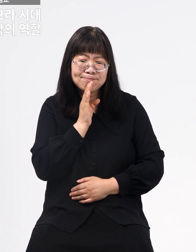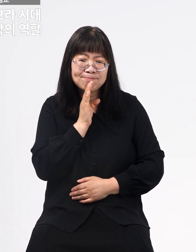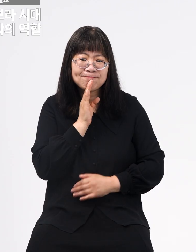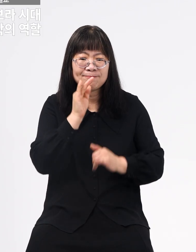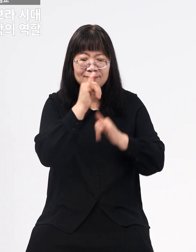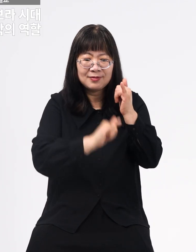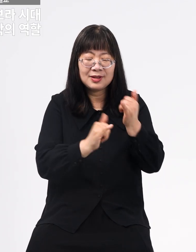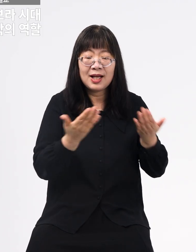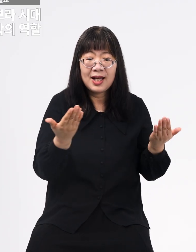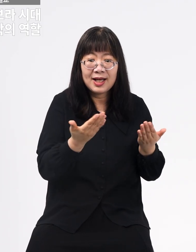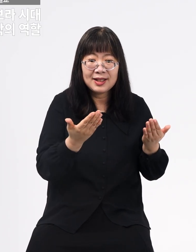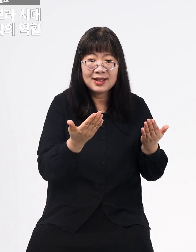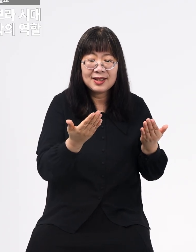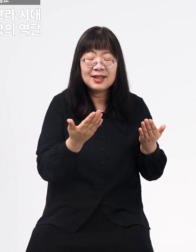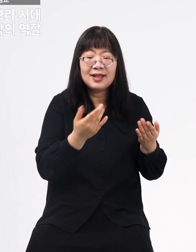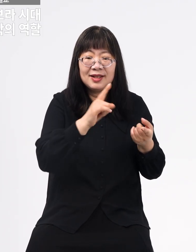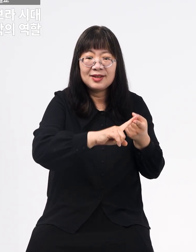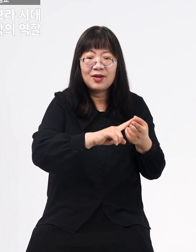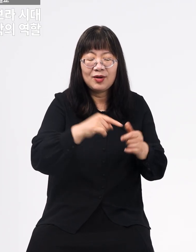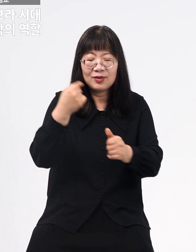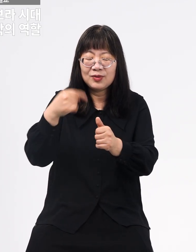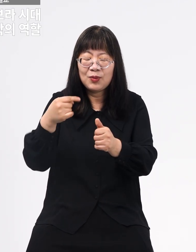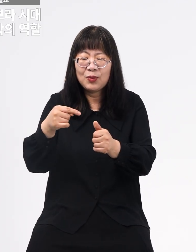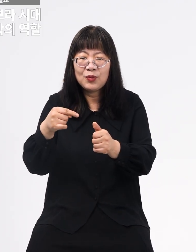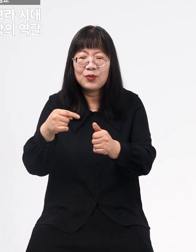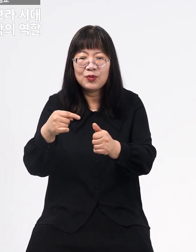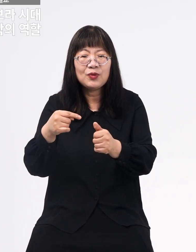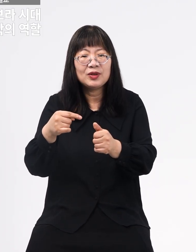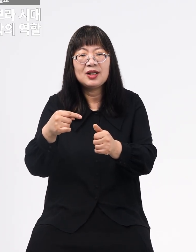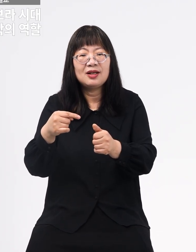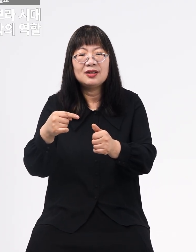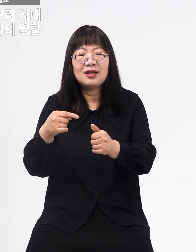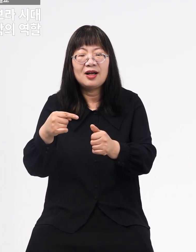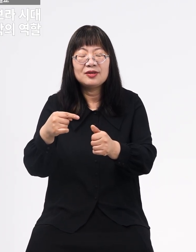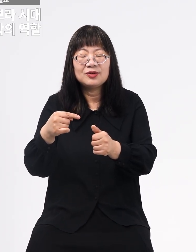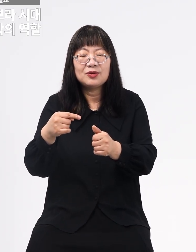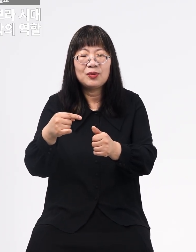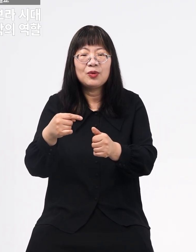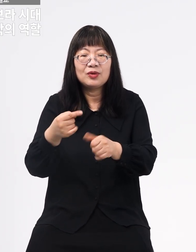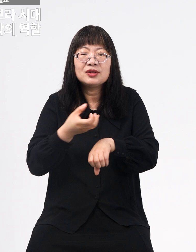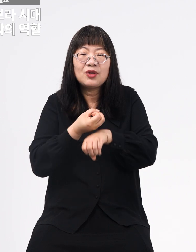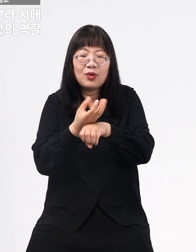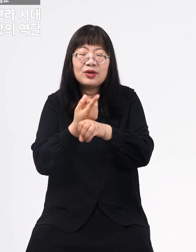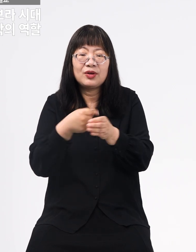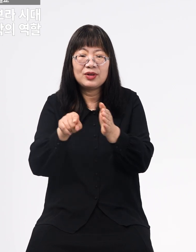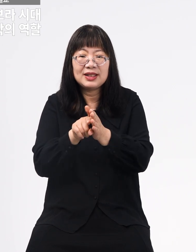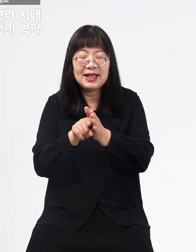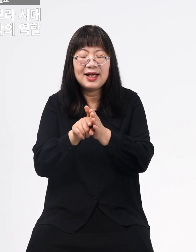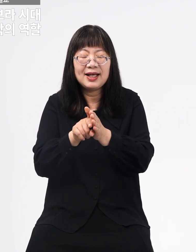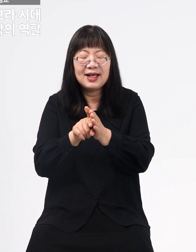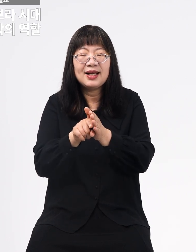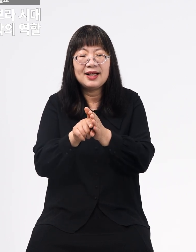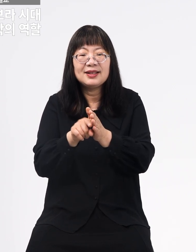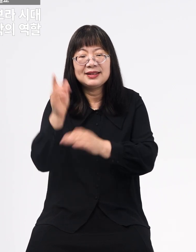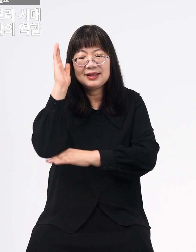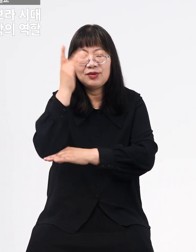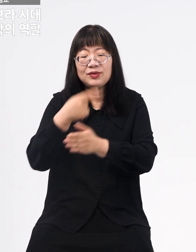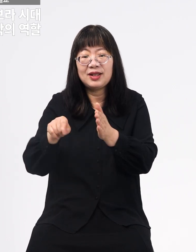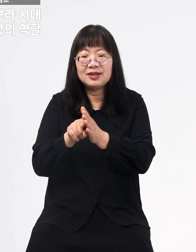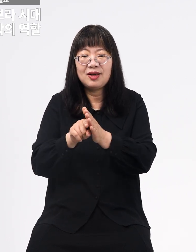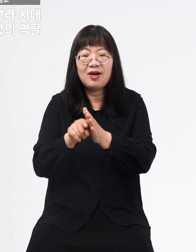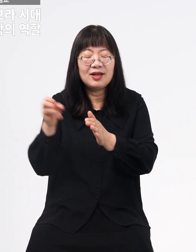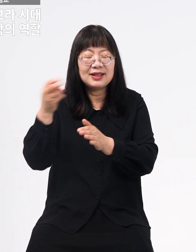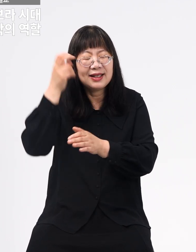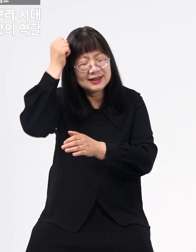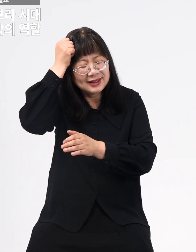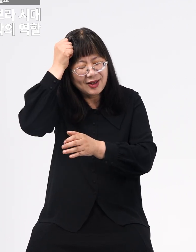스토리를 교훈과 메시지를 위해서 재구성하는 겁니다. 기억을. 그래서 그